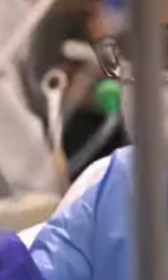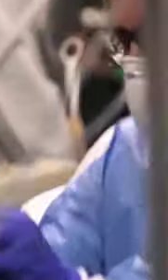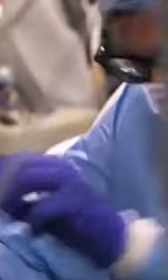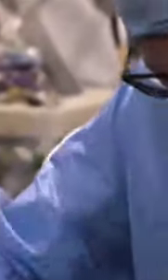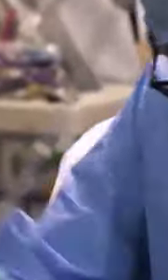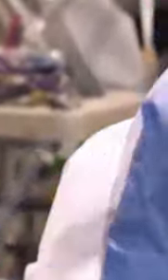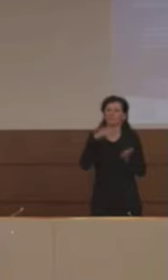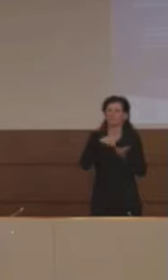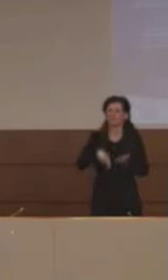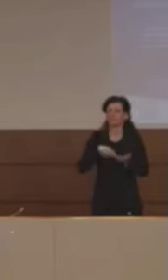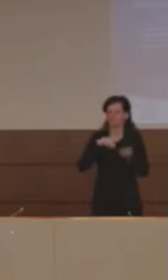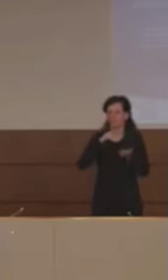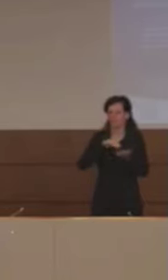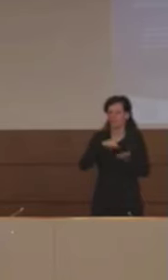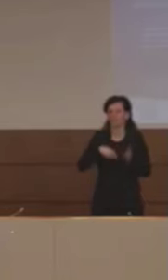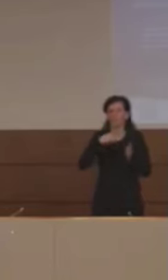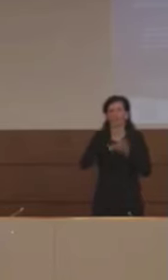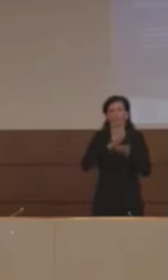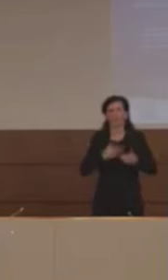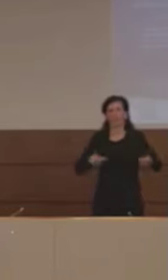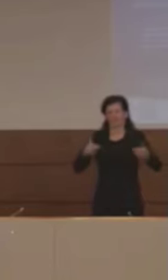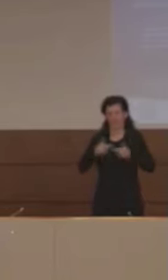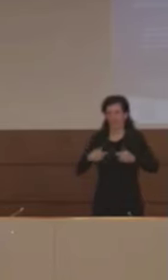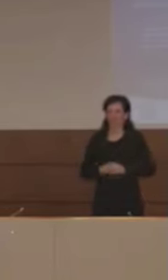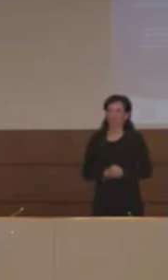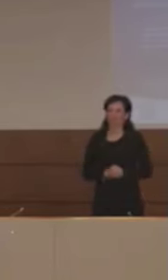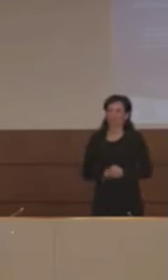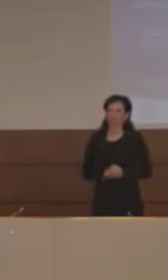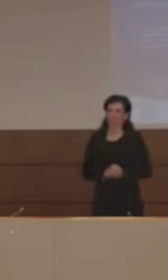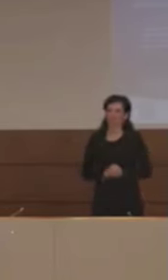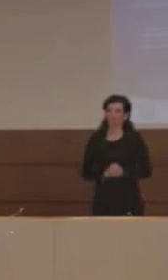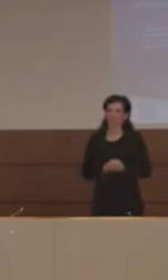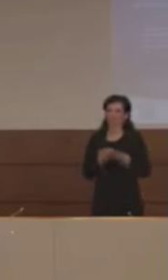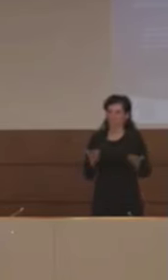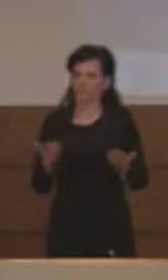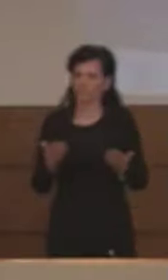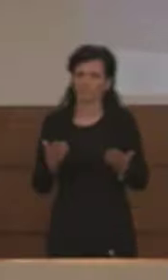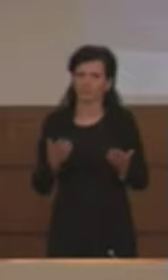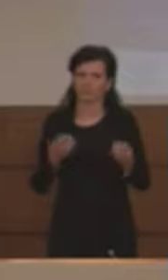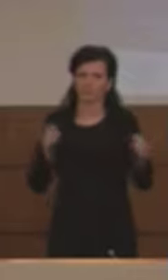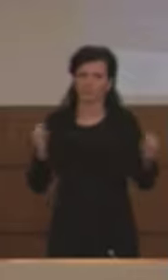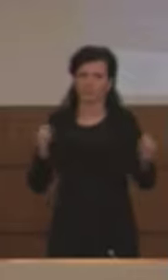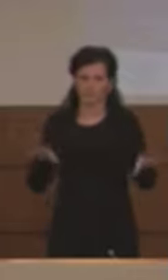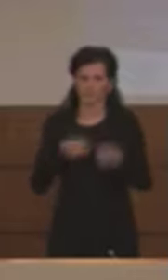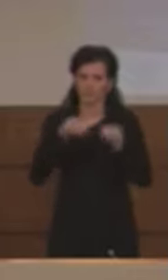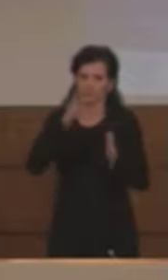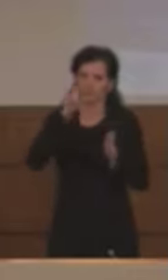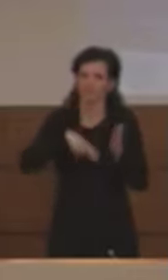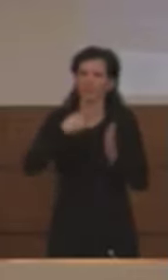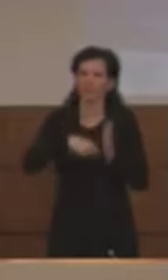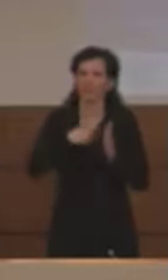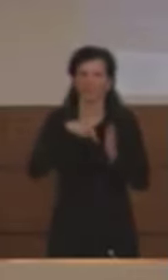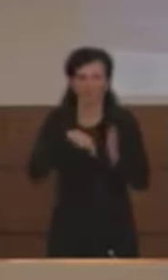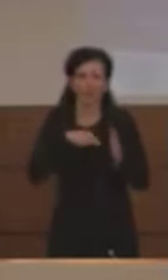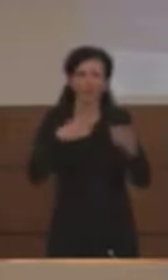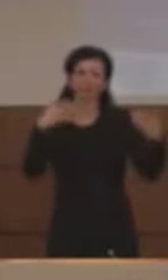anche i ricoverati. Le buone notizie arrivano dal consueto bollettino della Protezione Civile. Oggi si conferma una diminuzione